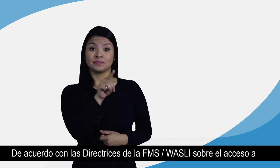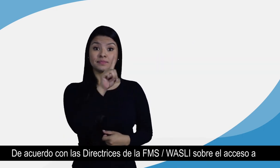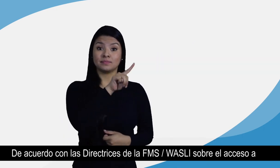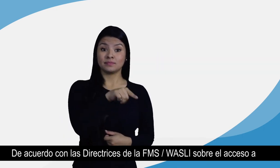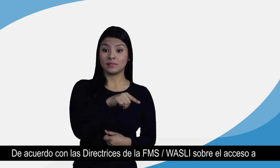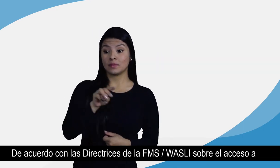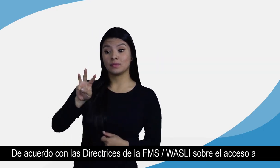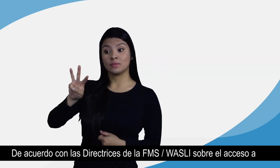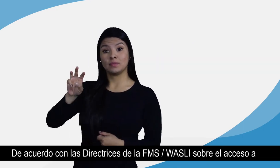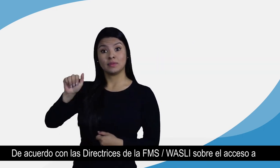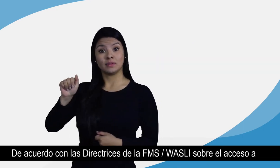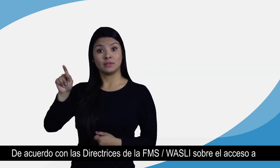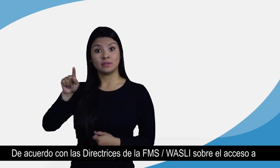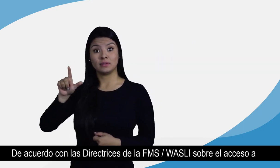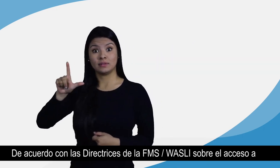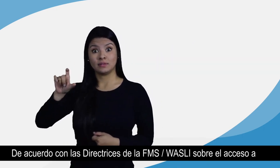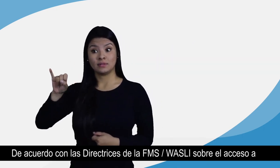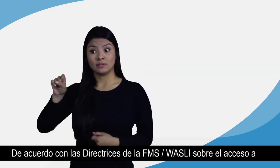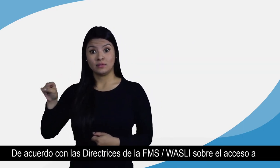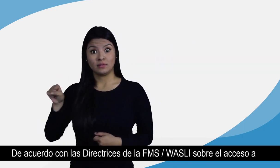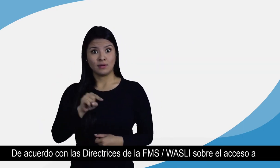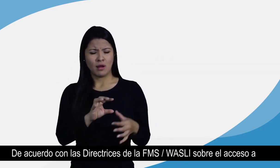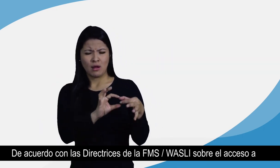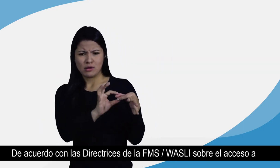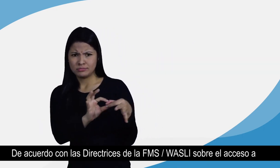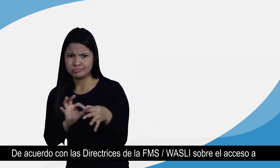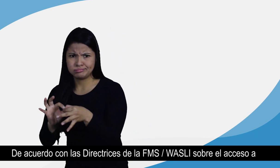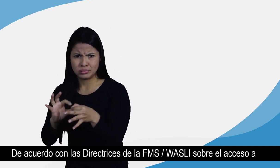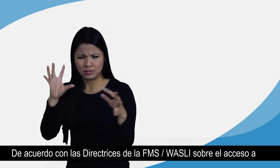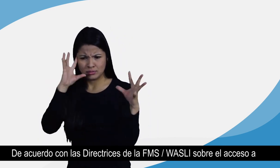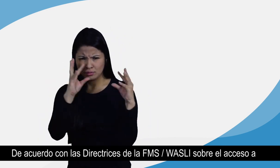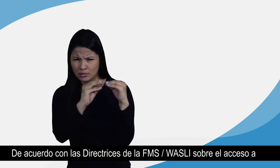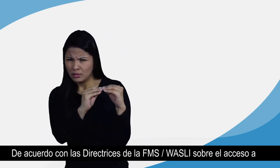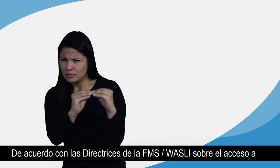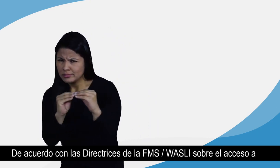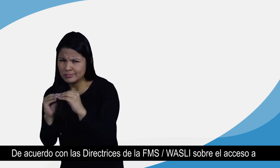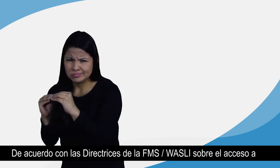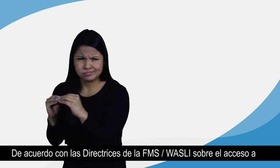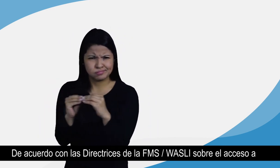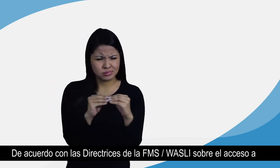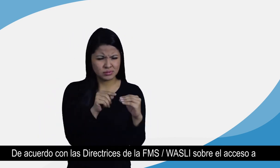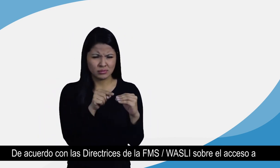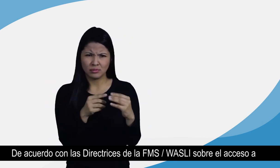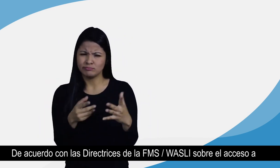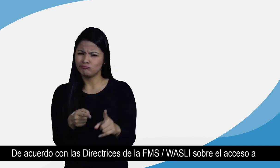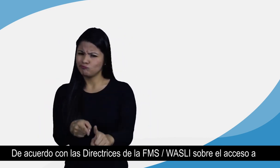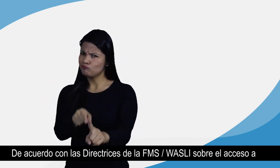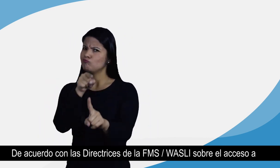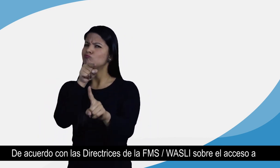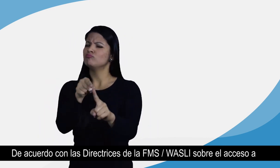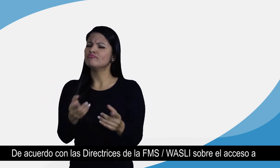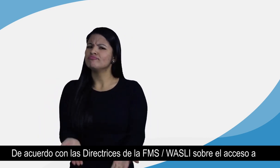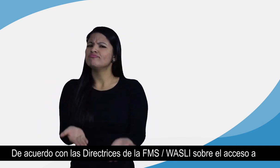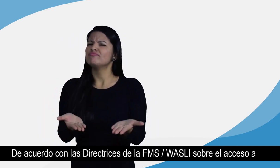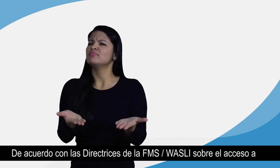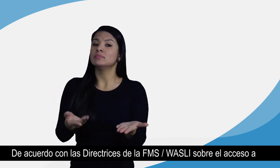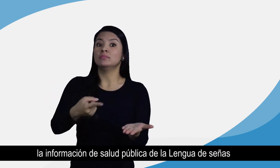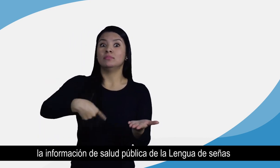De acuerdo con las directrices de la FMS, Federación Mundial de Sordos y WASLI, sobre el acceso a la información